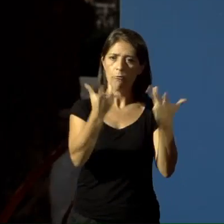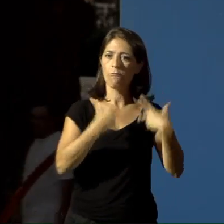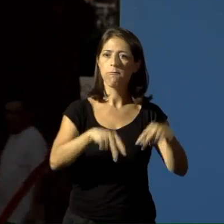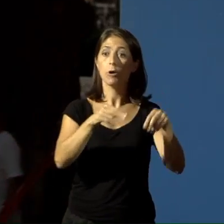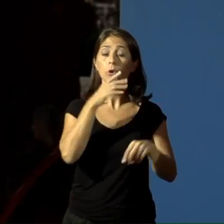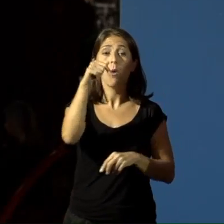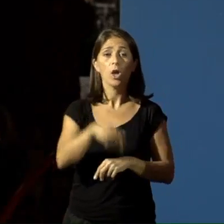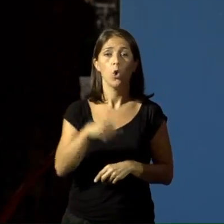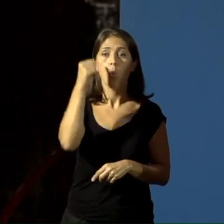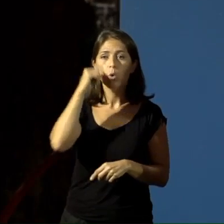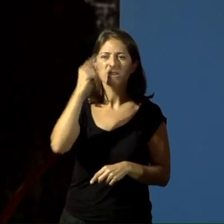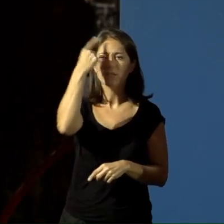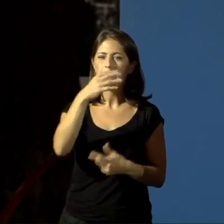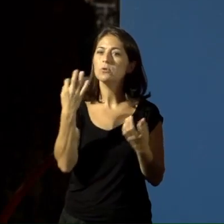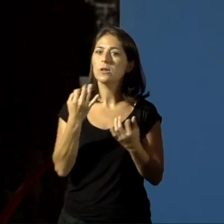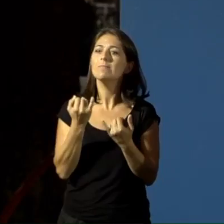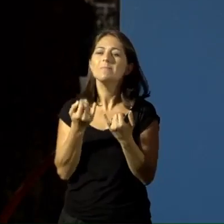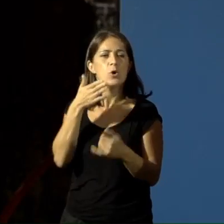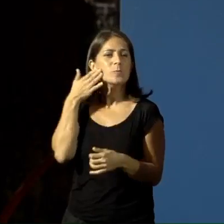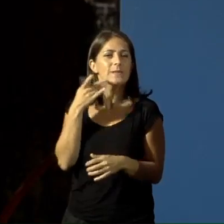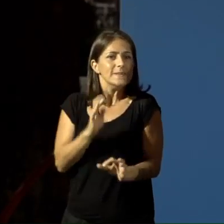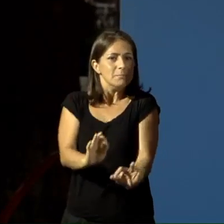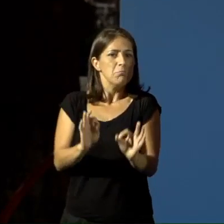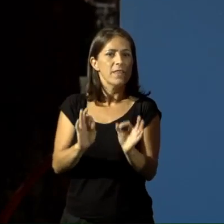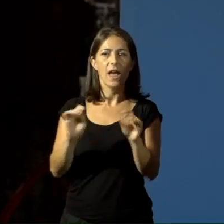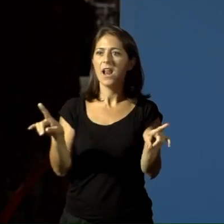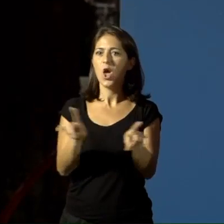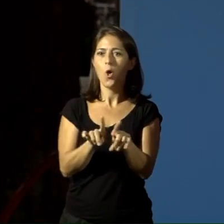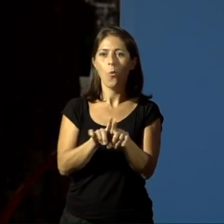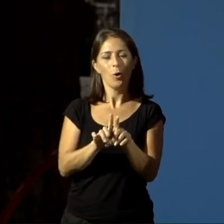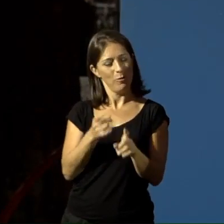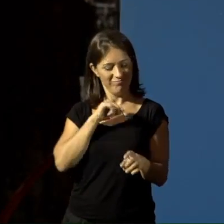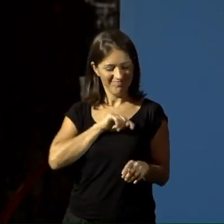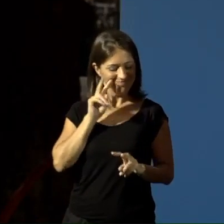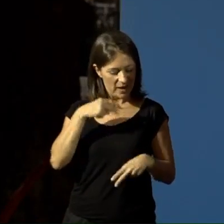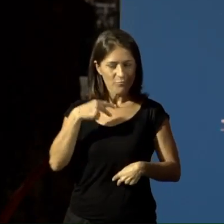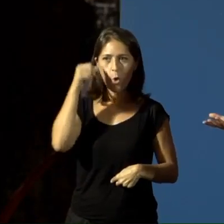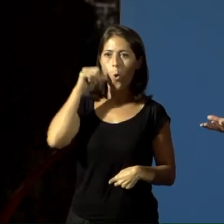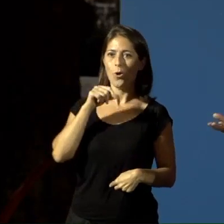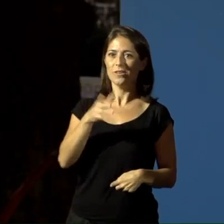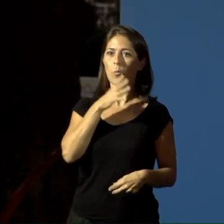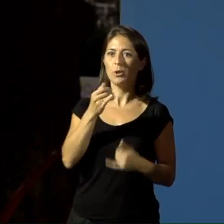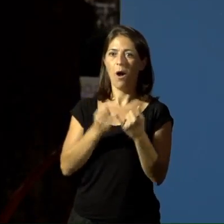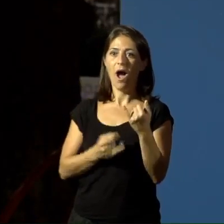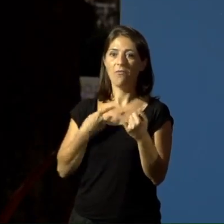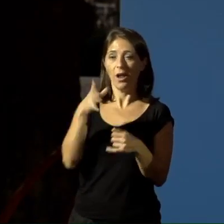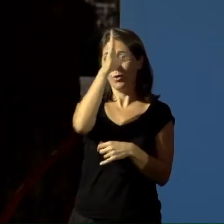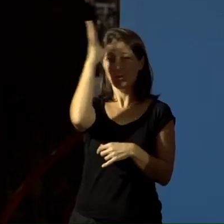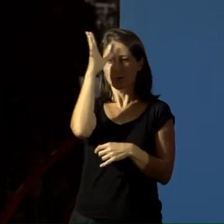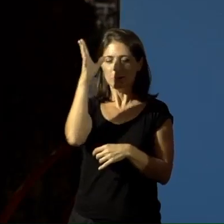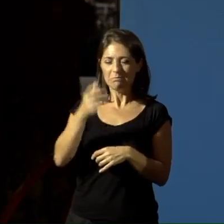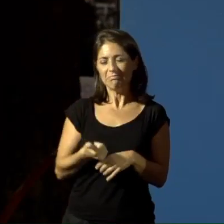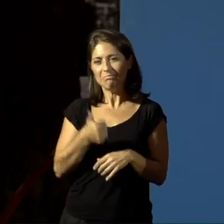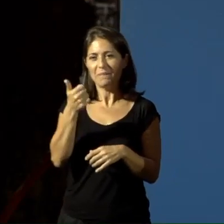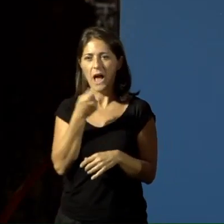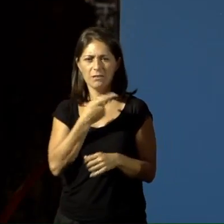que en Ourense hai un orgullo especial de ser ourensás, porque vai máis calor en verán, máis frío en inverno e